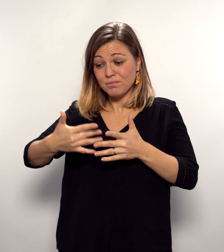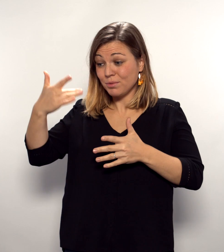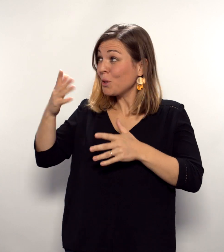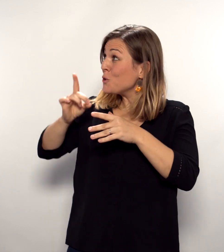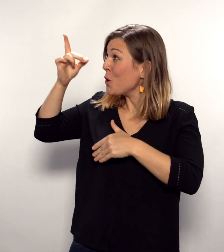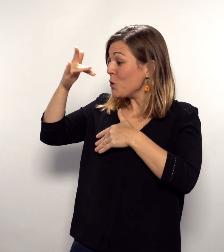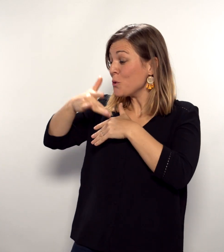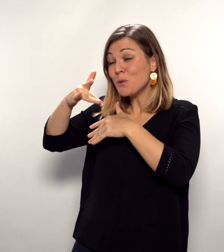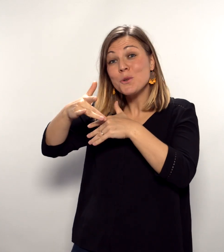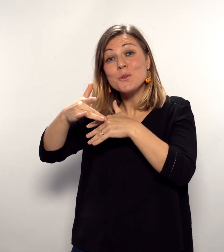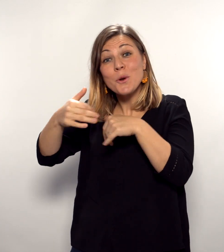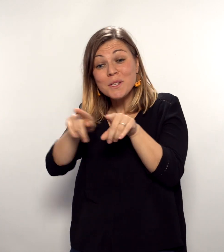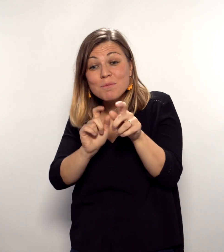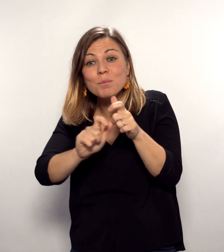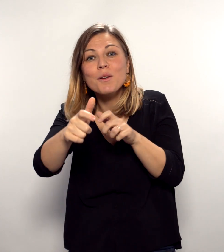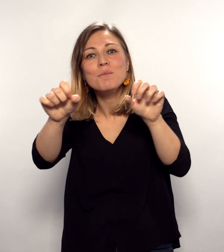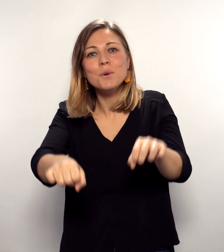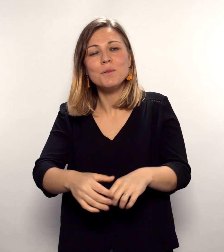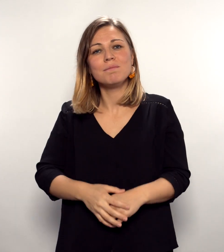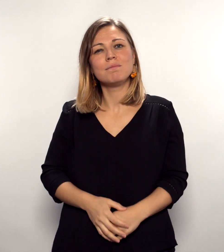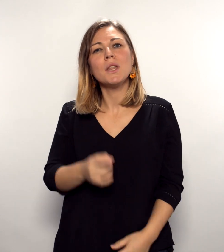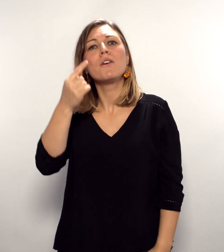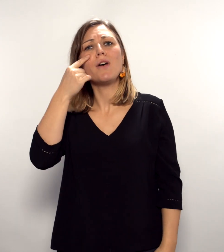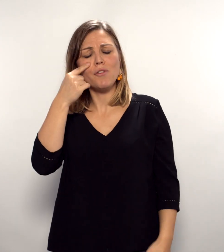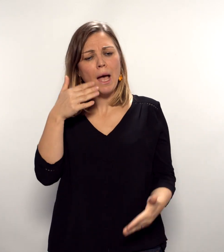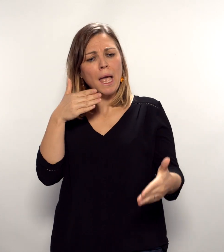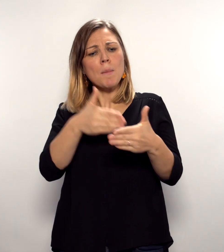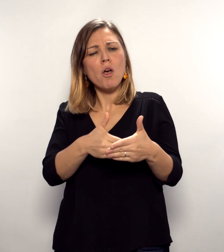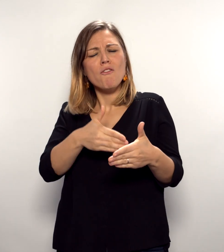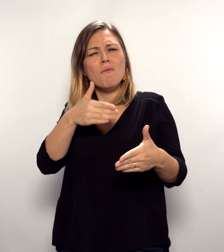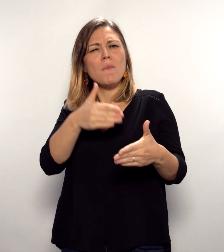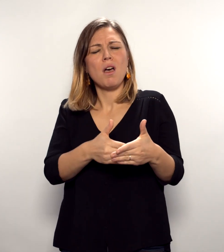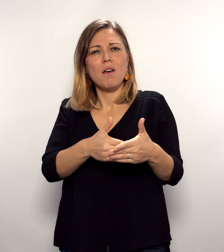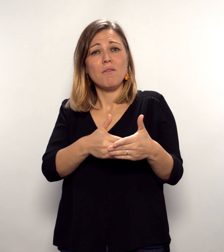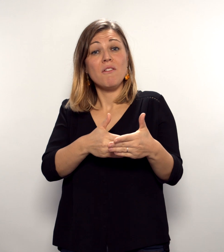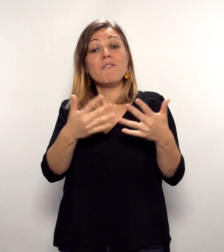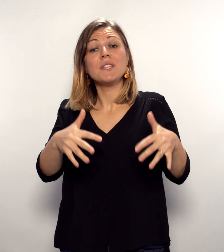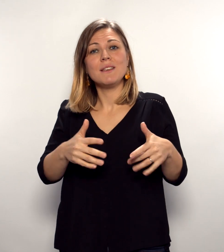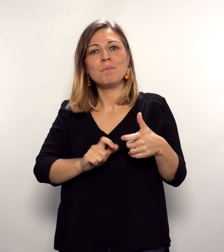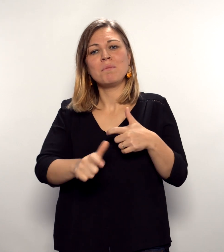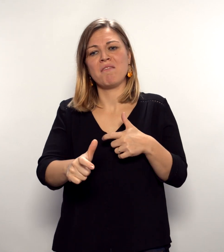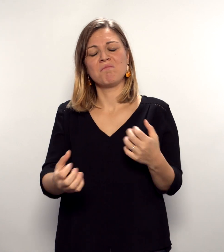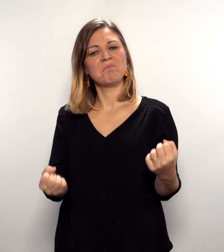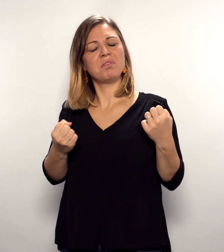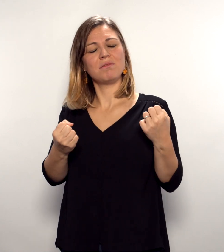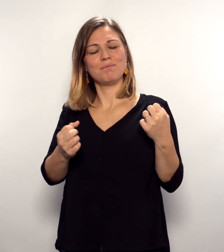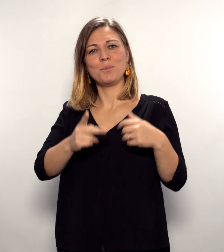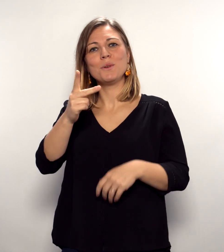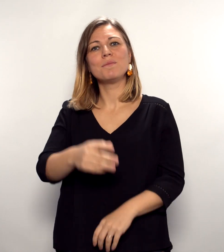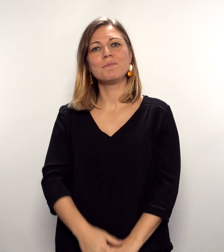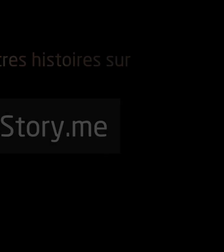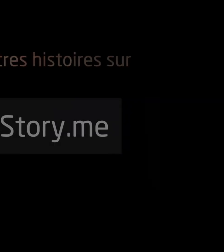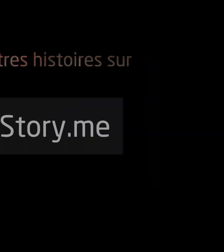vie, il peut le faire dans ta vie aussi. Et tu verras qu'après cette épreuve-là, tu seras beaucoup plus fort.